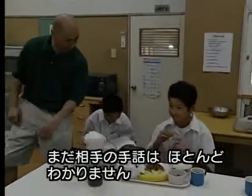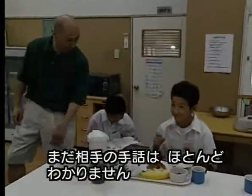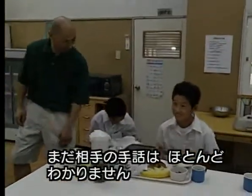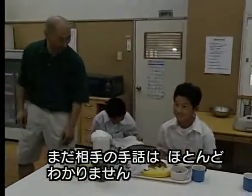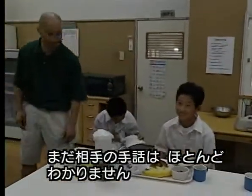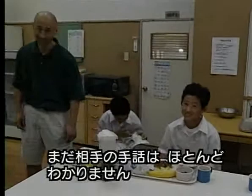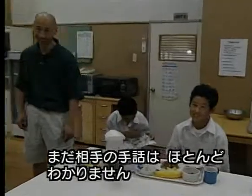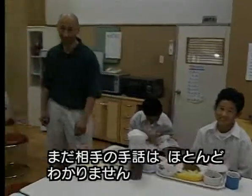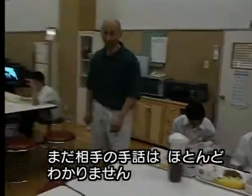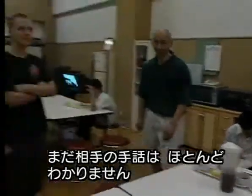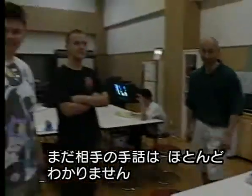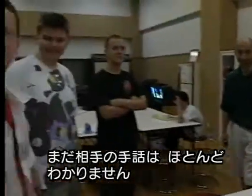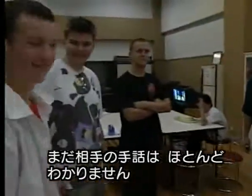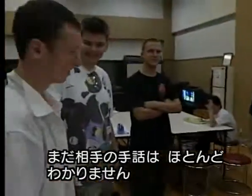かりません。